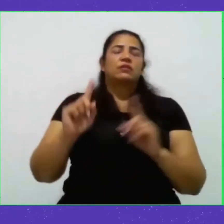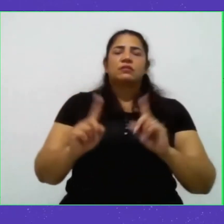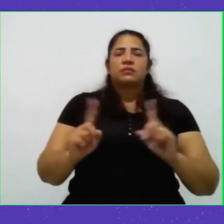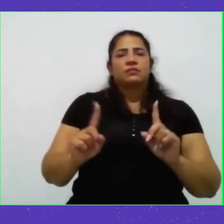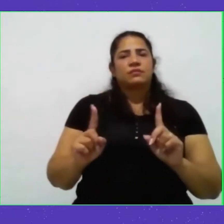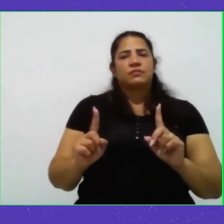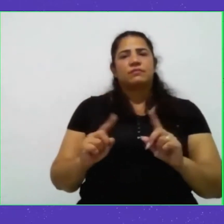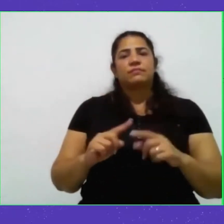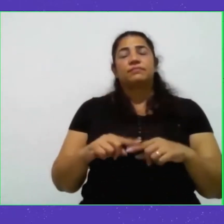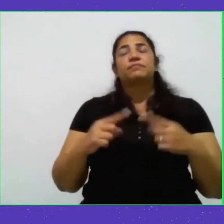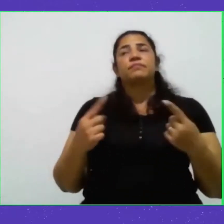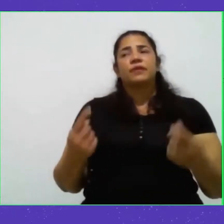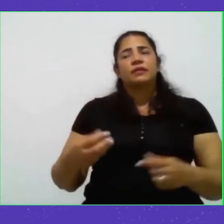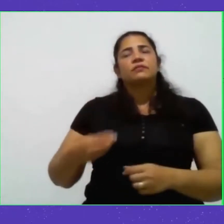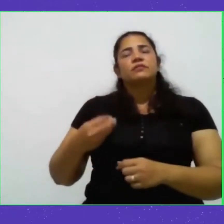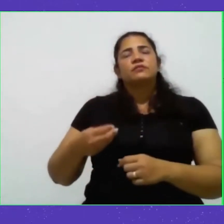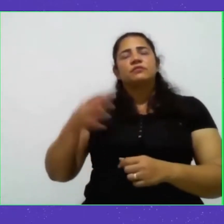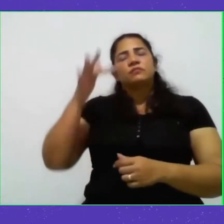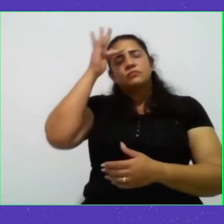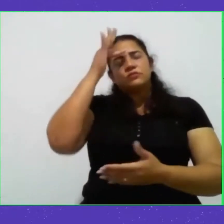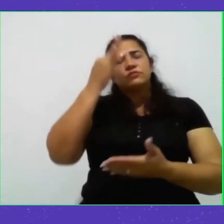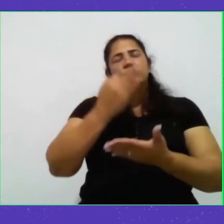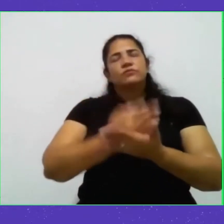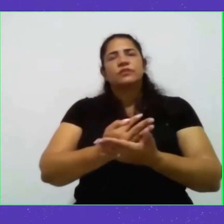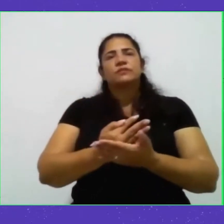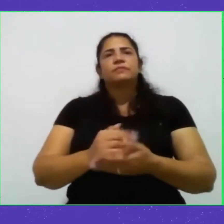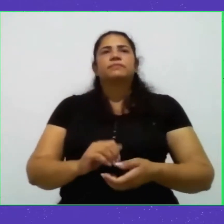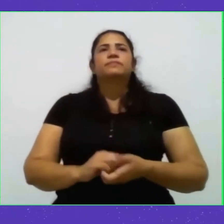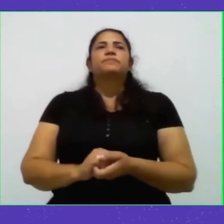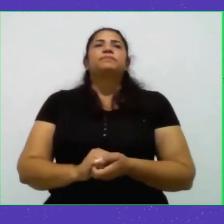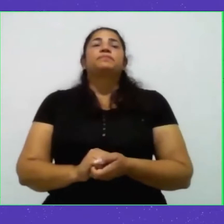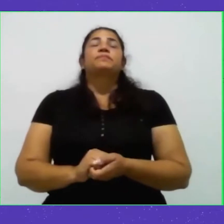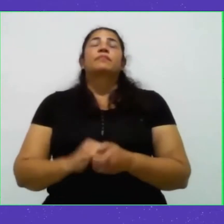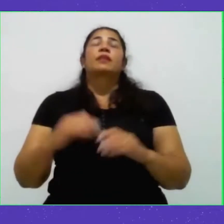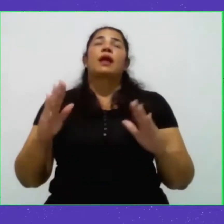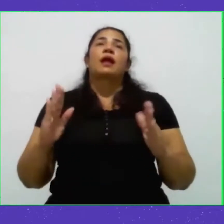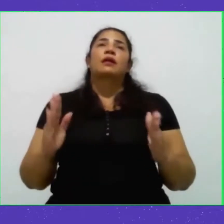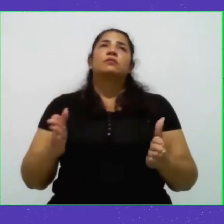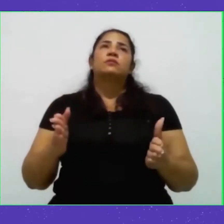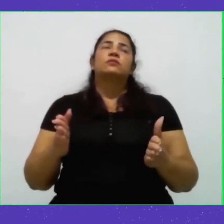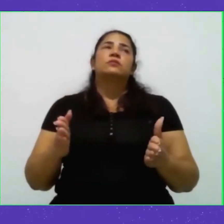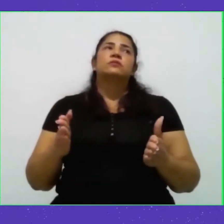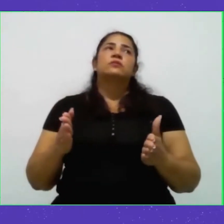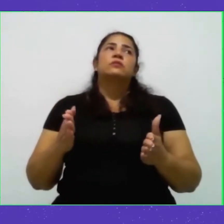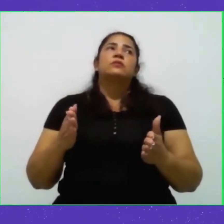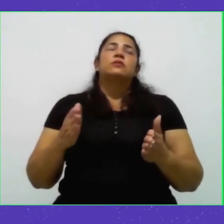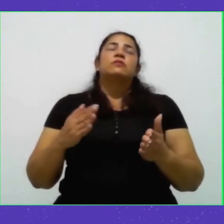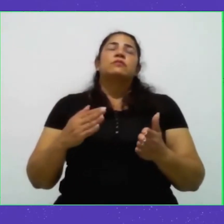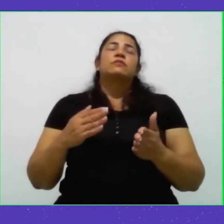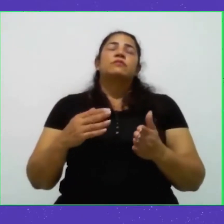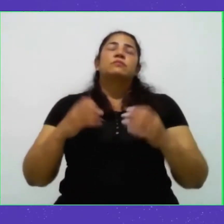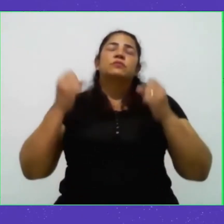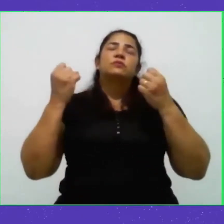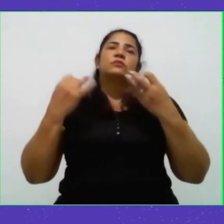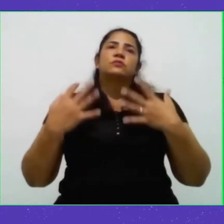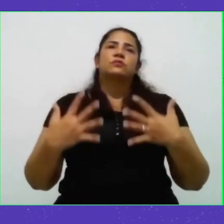Então, entrando nas bem-aventuranças de Mateus capítulo 5, nós temos aí no versículo